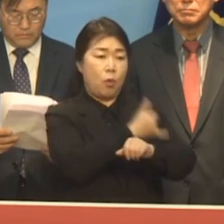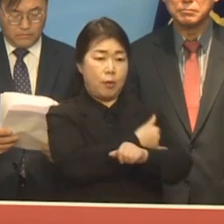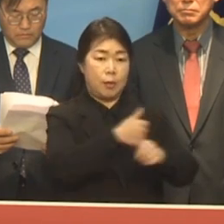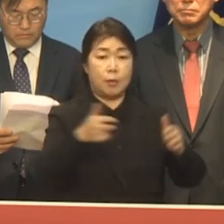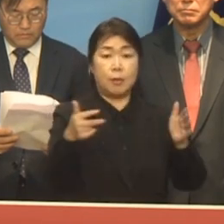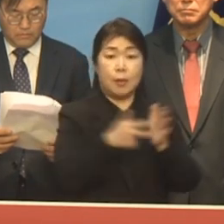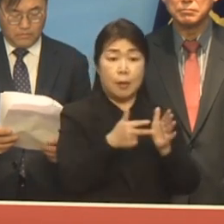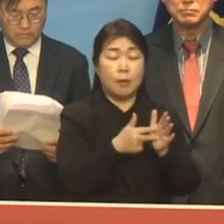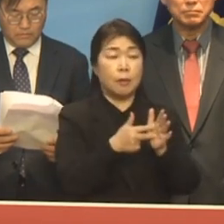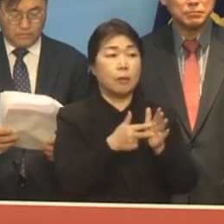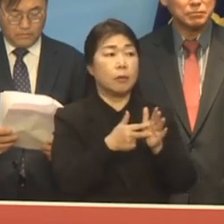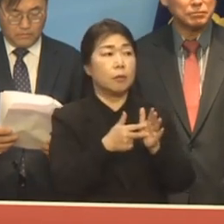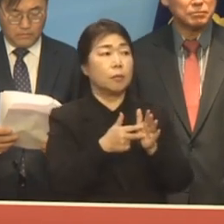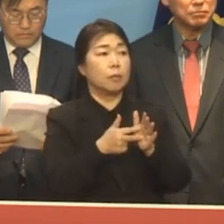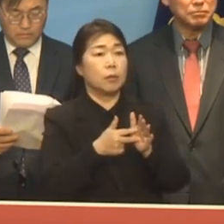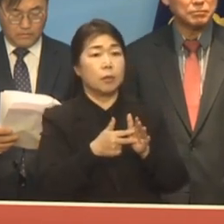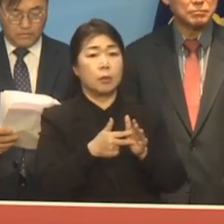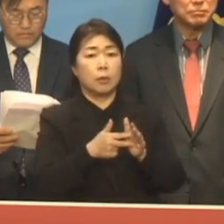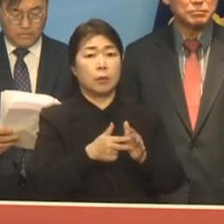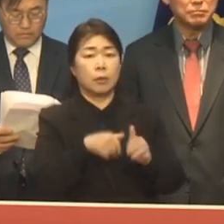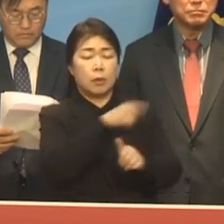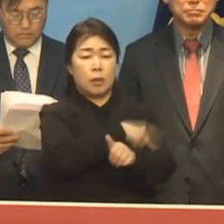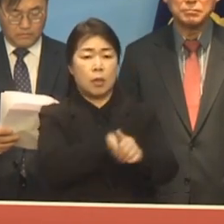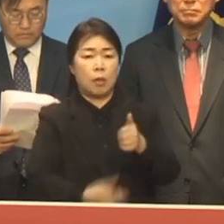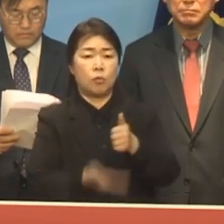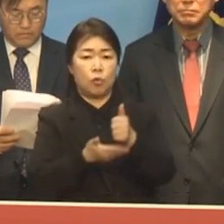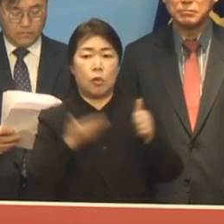북한인권재단에 이설을 추천하지 아니하여